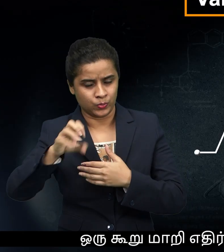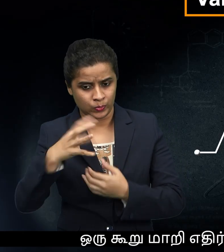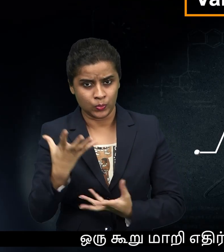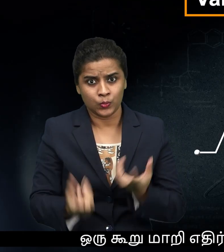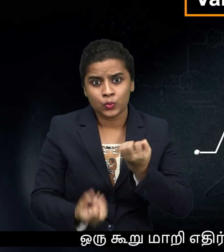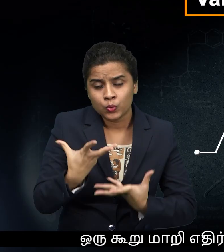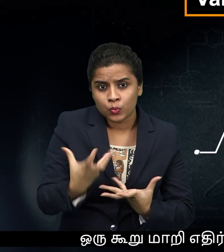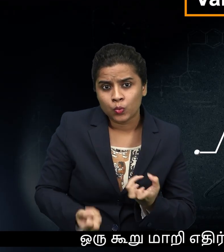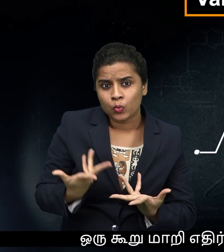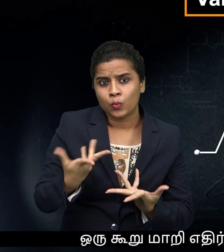அழைக்கப்படுகிறது.